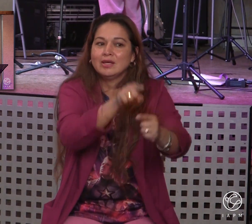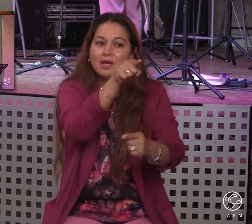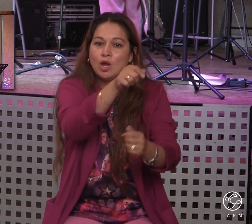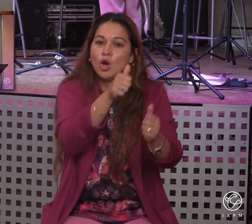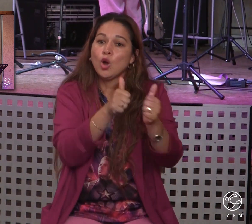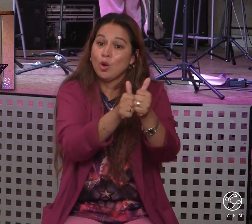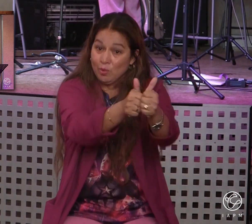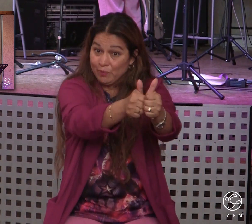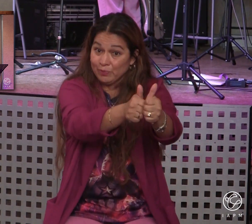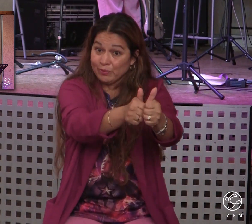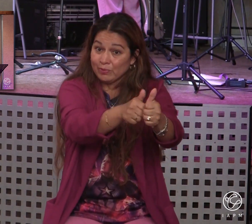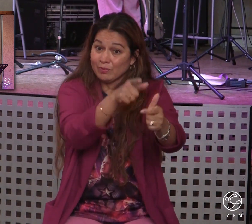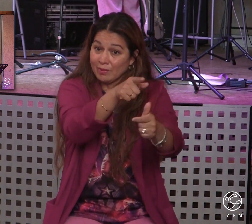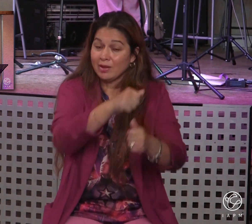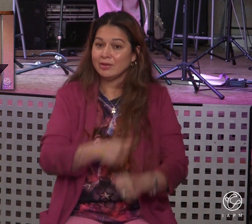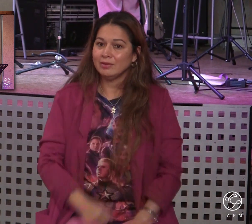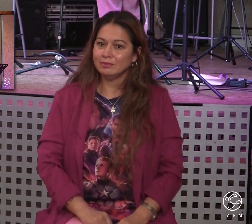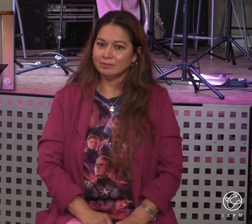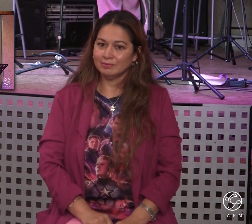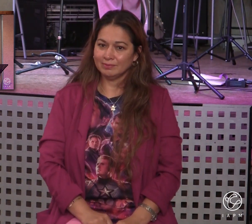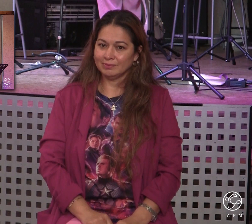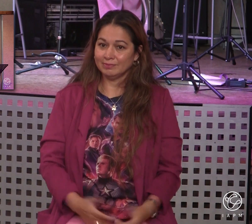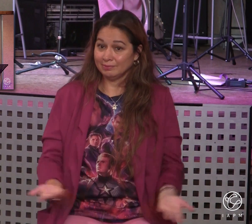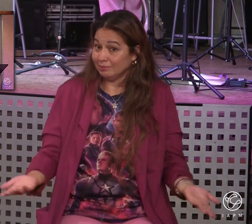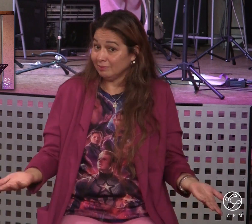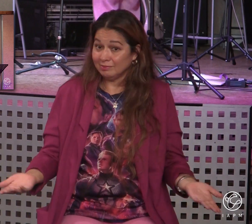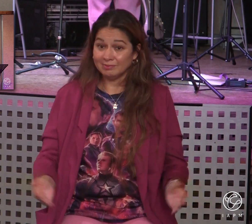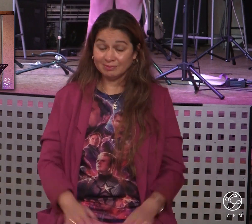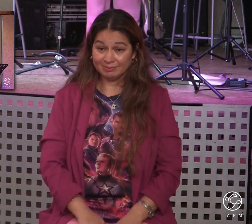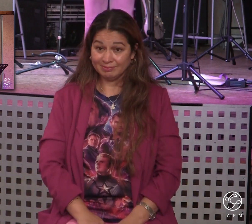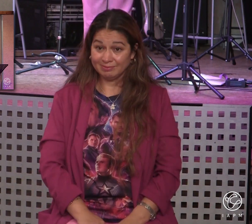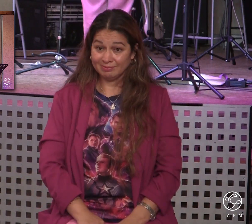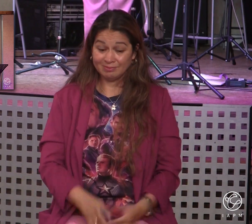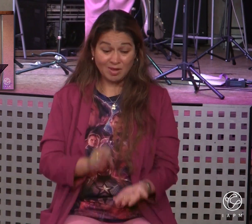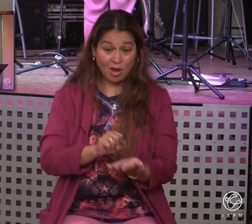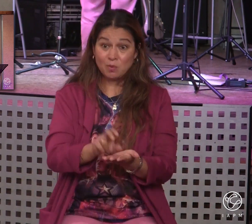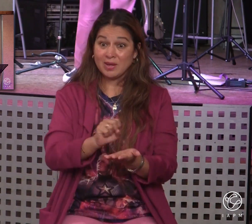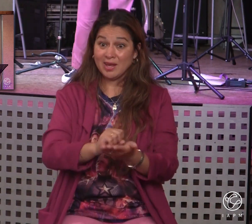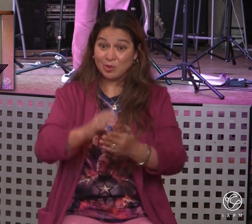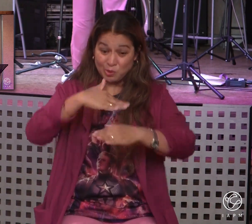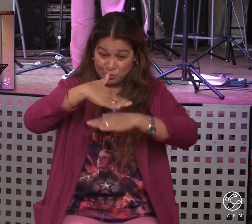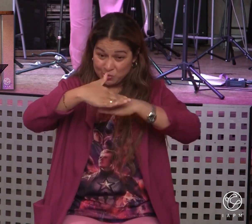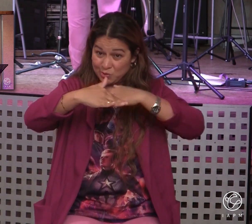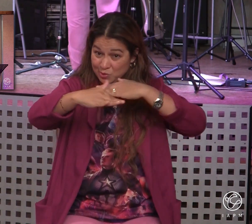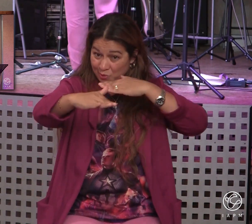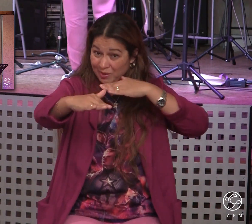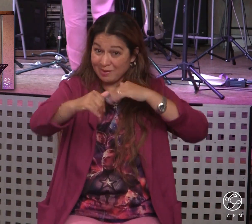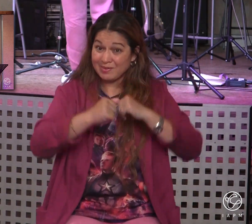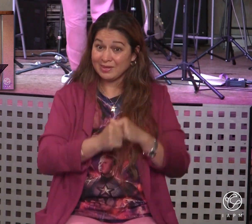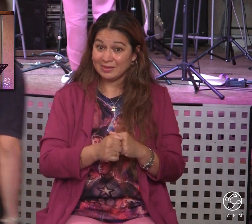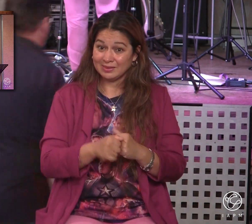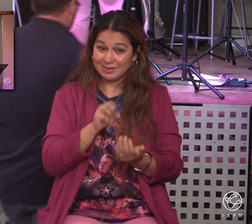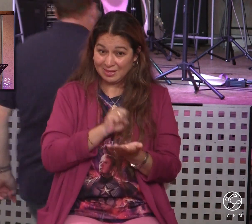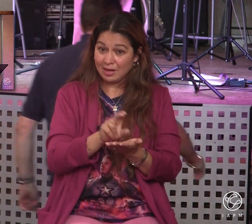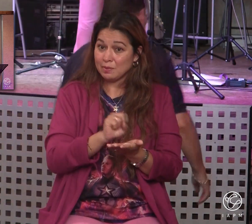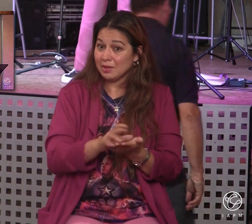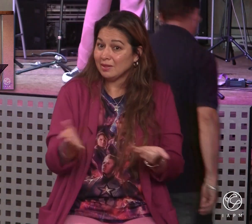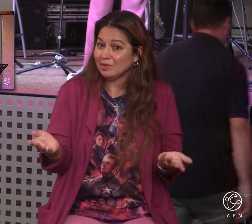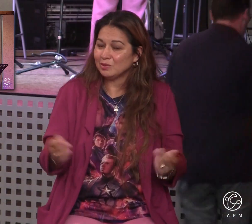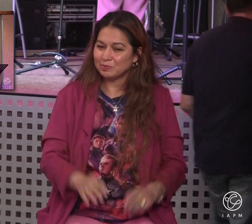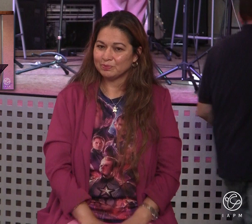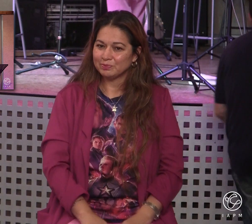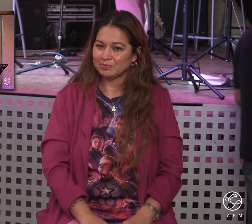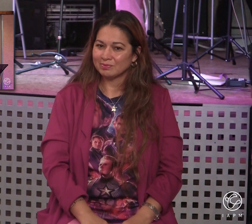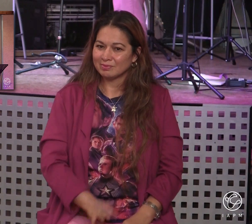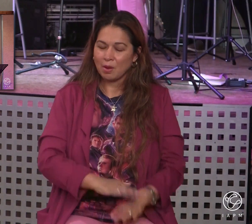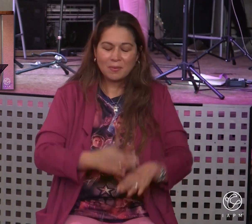¿No te da cuidado que perecemos? Recuerdas la primera tormenta, ¿no? Ahora a ver que se miren a la cara y a ver quién... Porque eso es lo que a veces